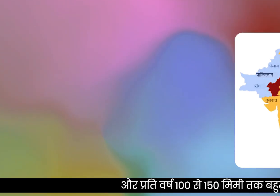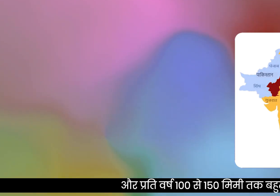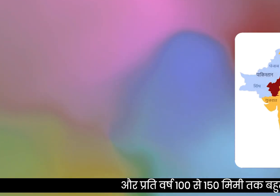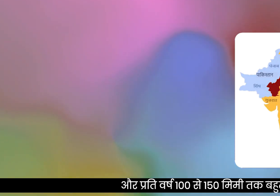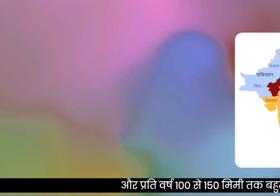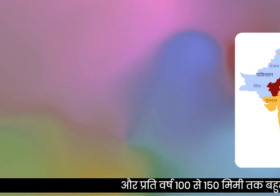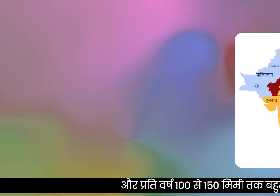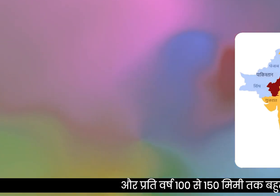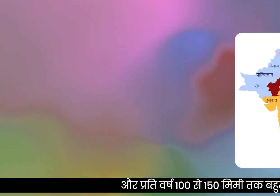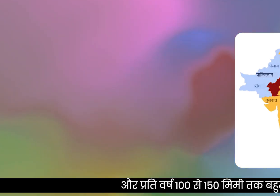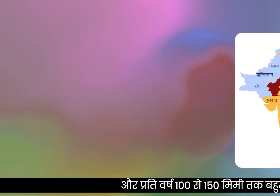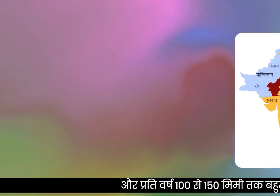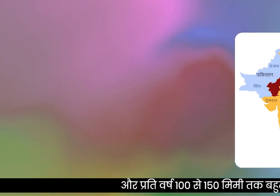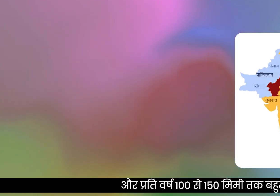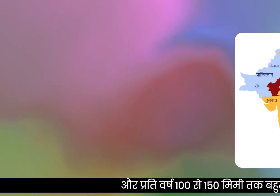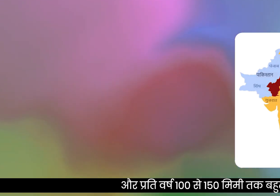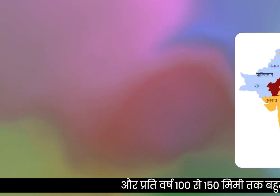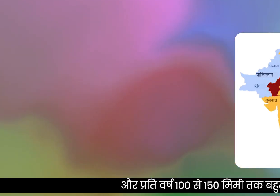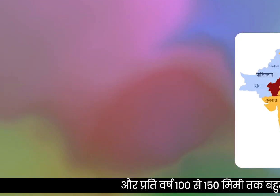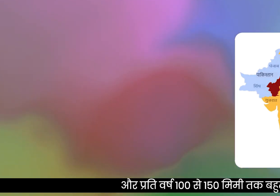और प्रति वर्ष 100 से